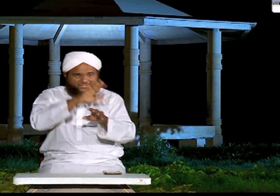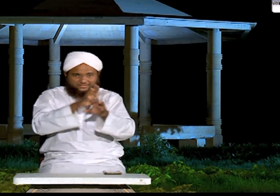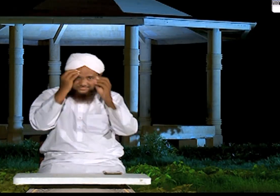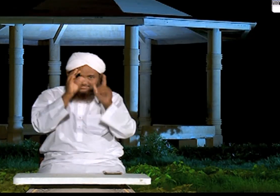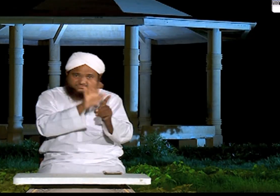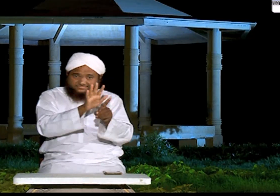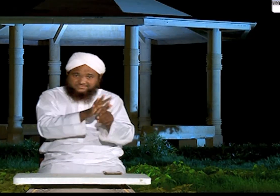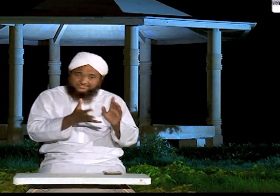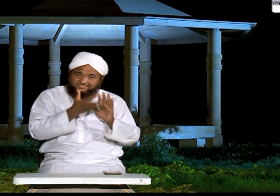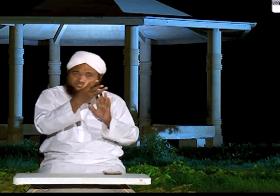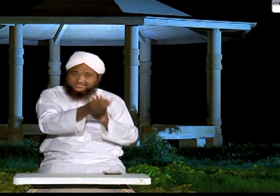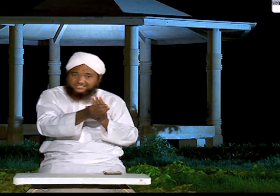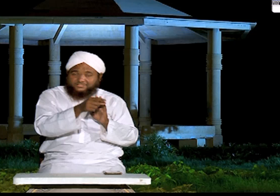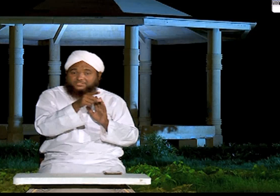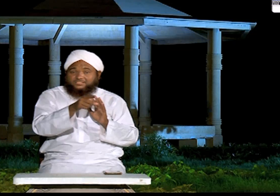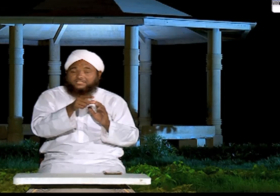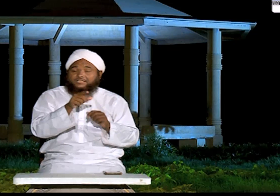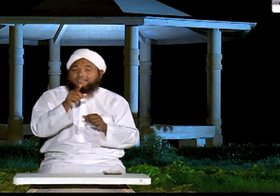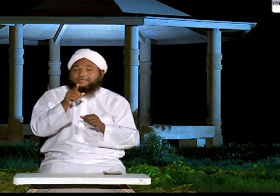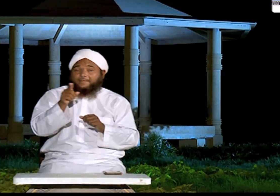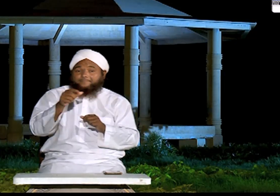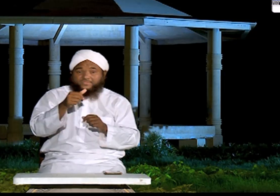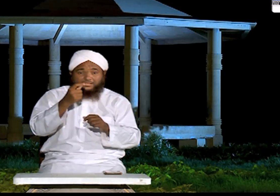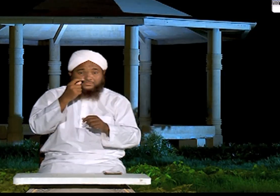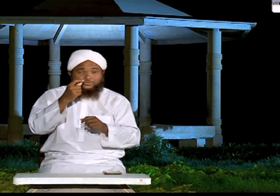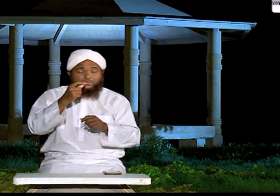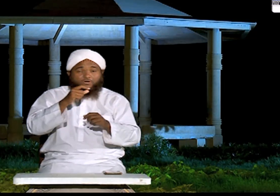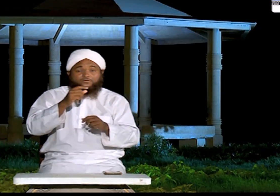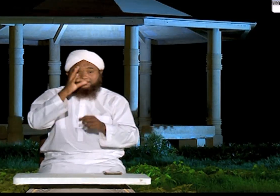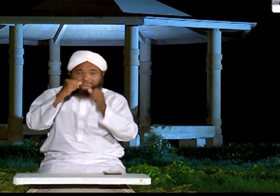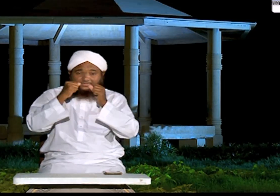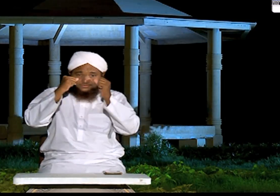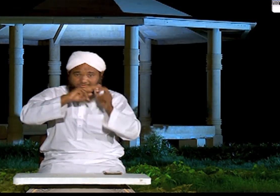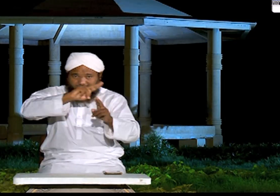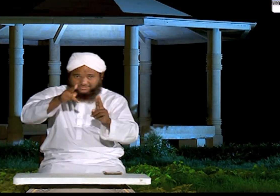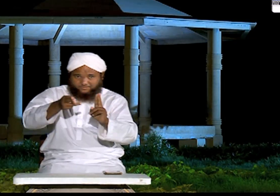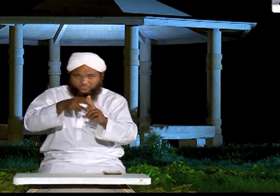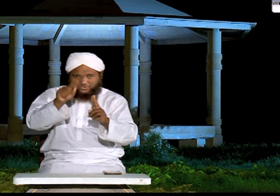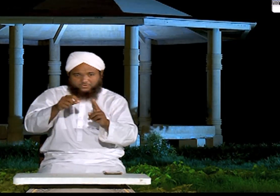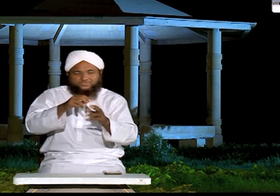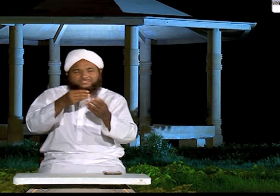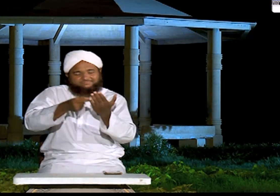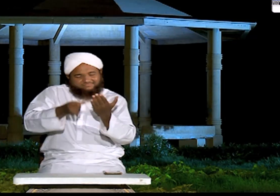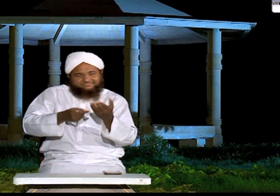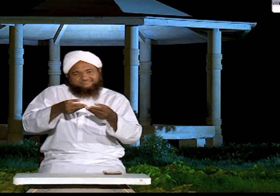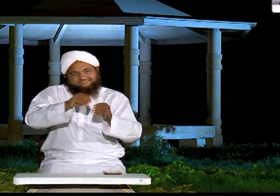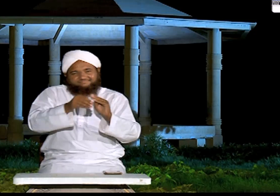آپ کی محمد مصطفیٰ صلی اللہ علیہ وآلہ وسلم سے ملاقات ہو تو یہ خط ان تک پہنچائیں اگر